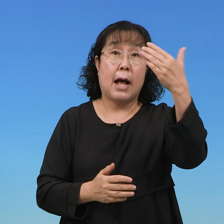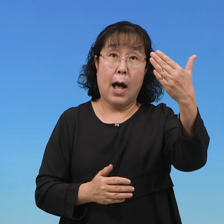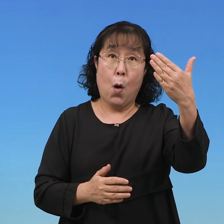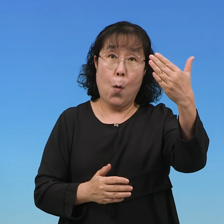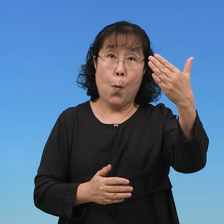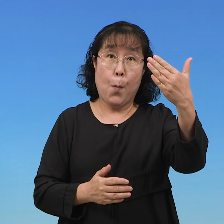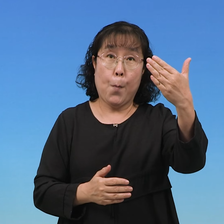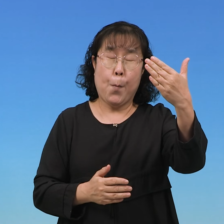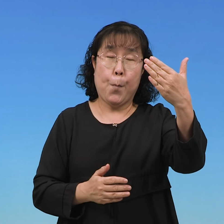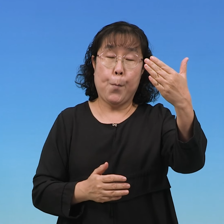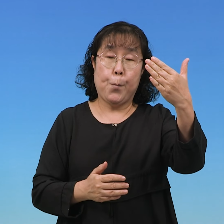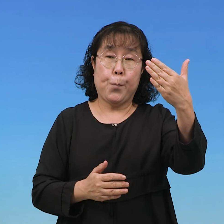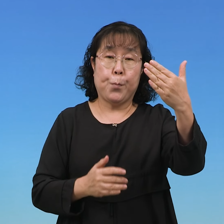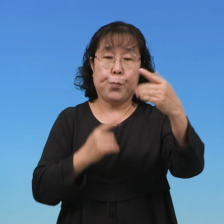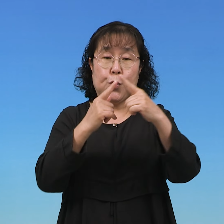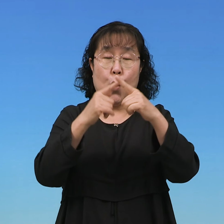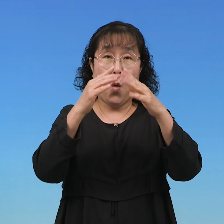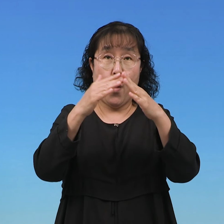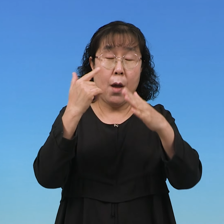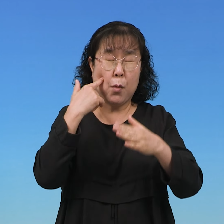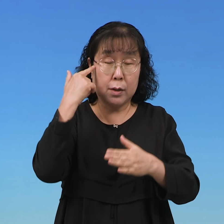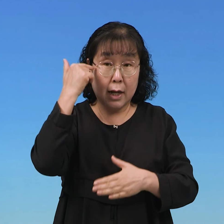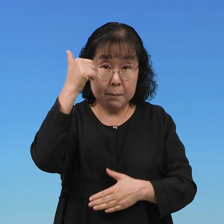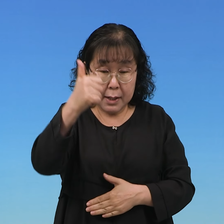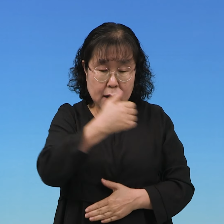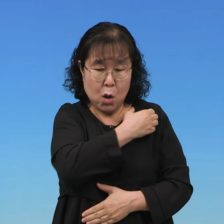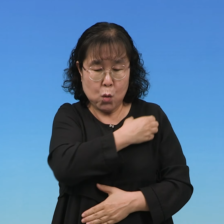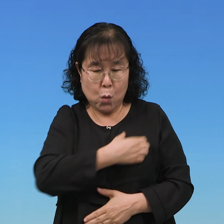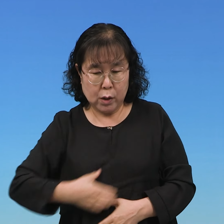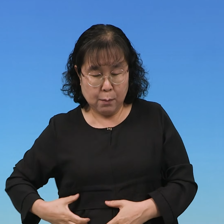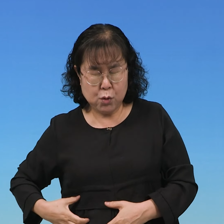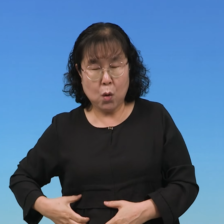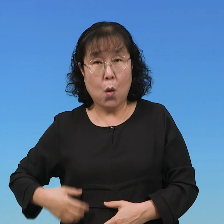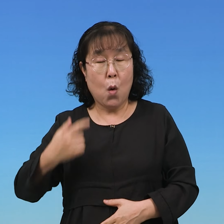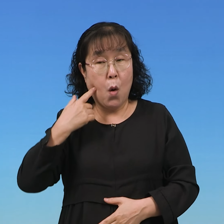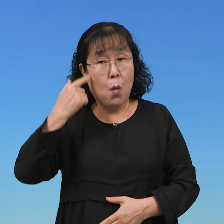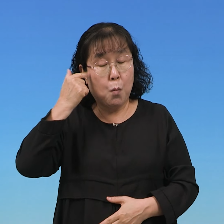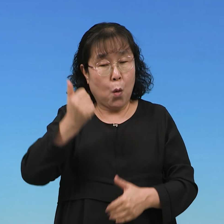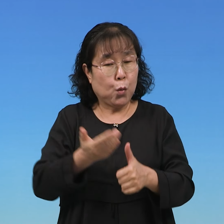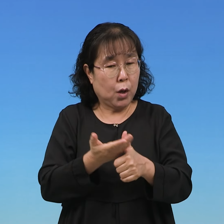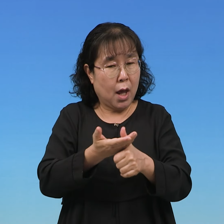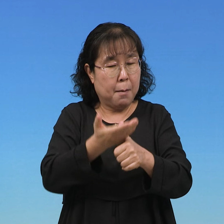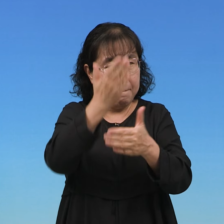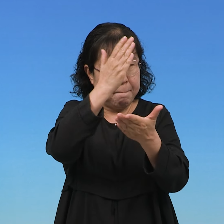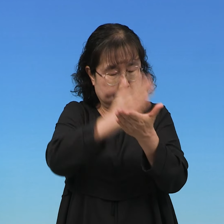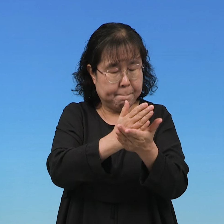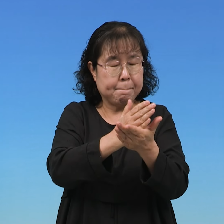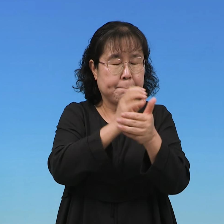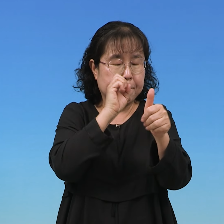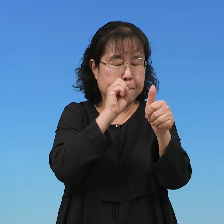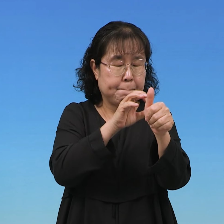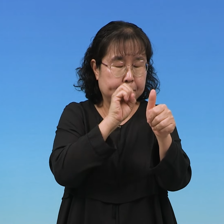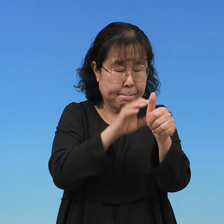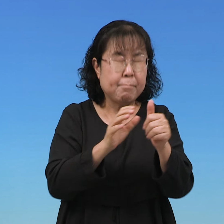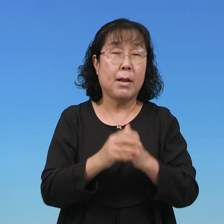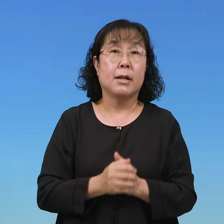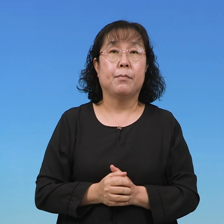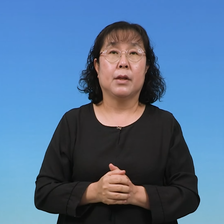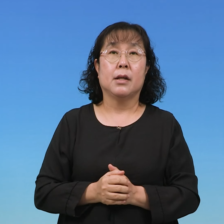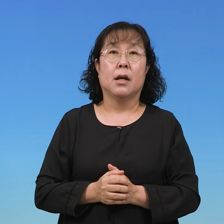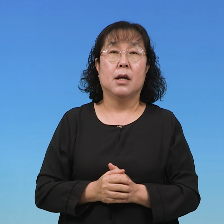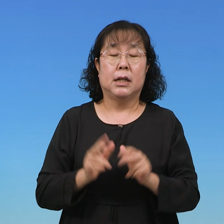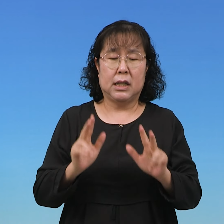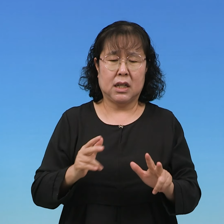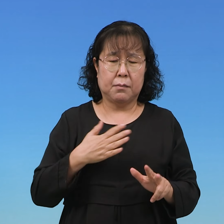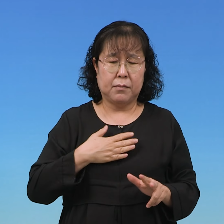동사무소 목회하지 말자 우리. 동사무소 목회를 하지 않는다는 건 뭐냐 하니까요, 우리 교회가